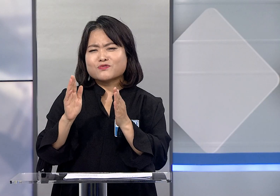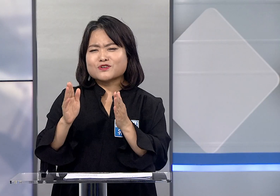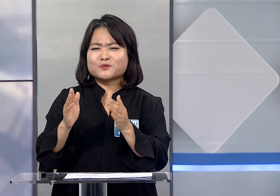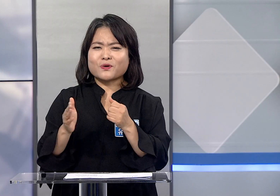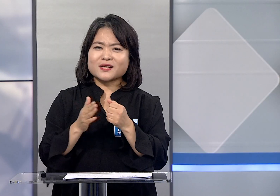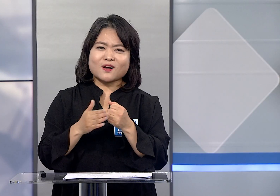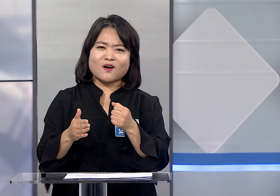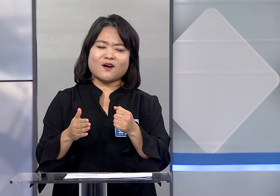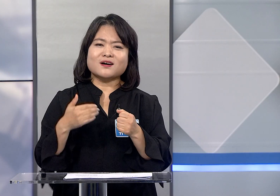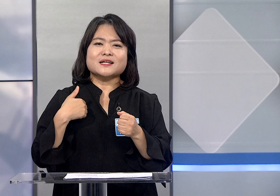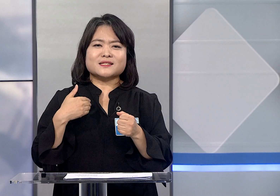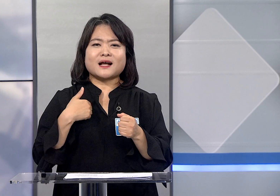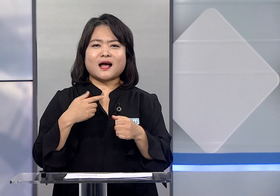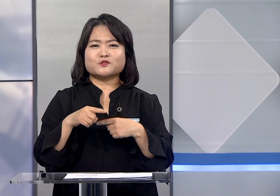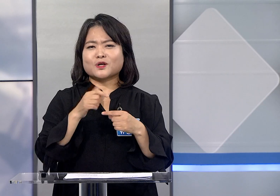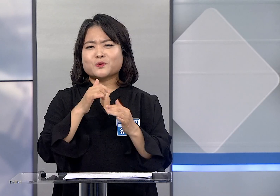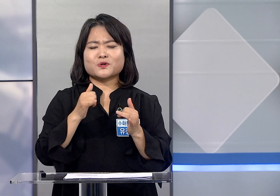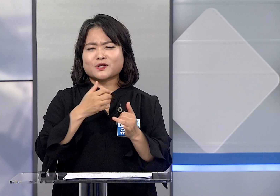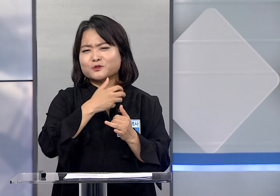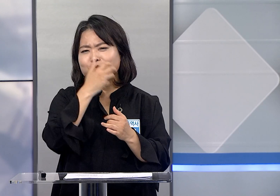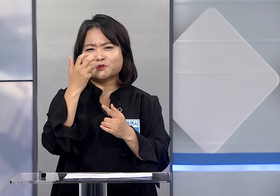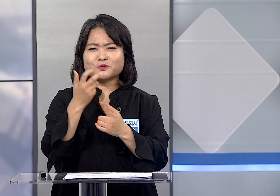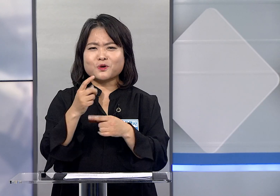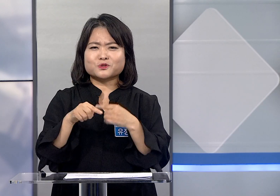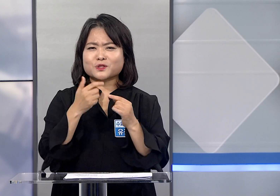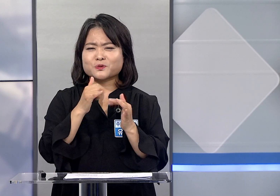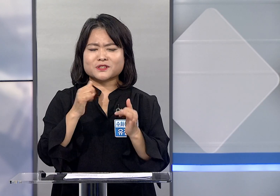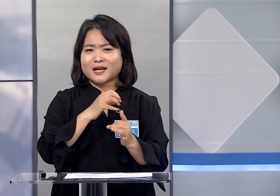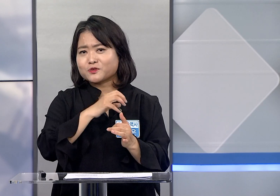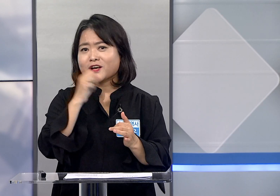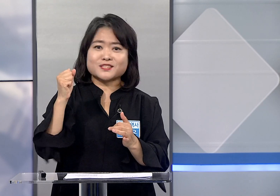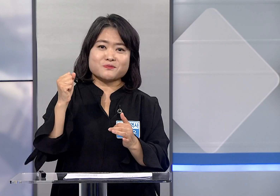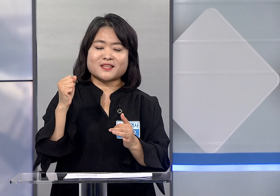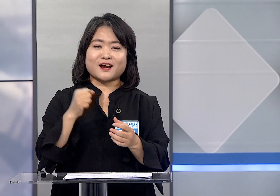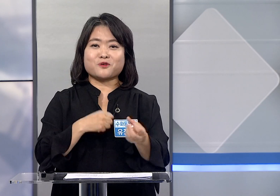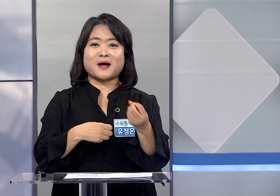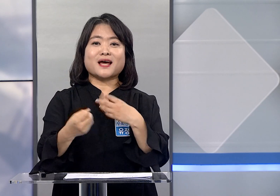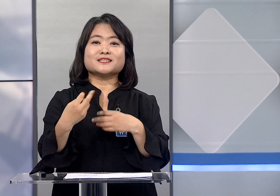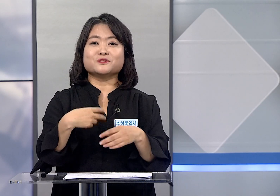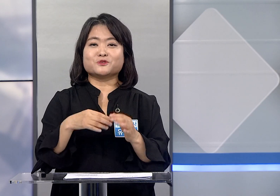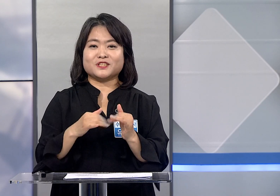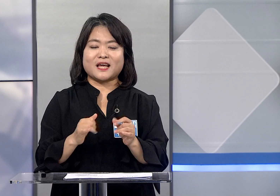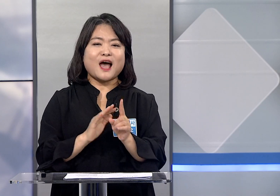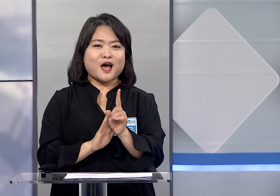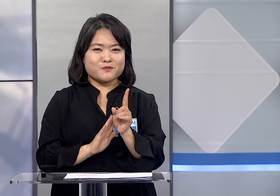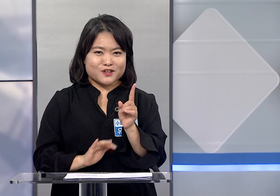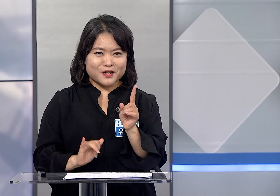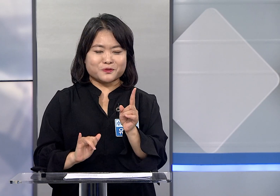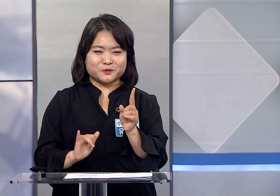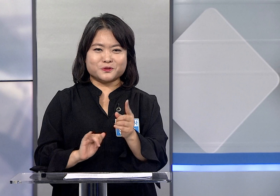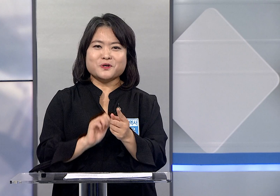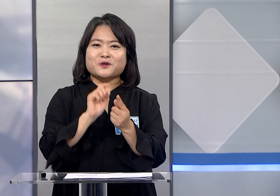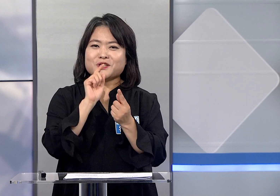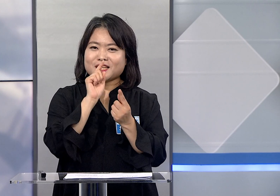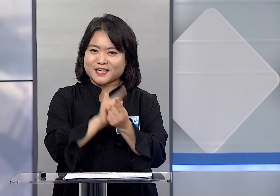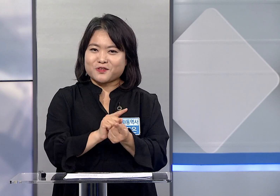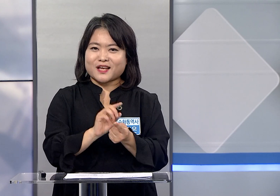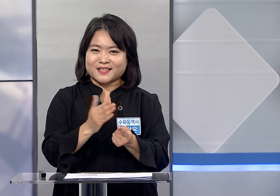공부를 통해서 제가 수화통역사를 꿈꾸고 수화통역사가 되었습니다라고 말하시는 분이 한 명이라도 있게